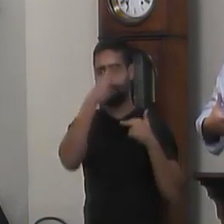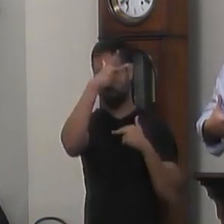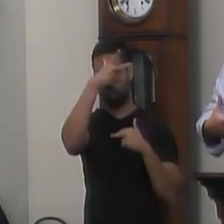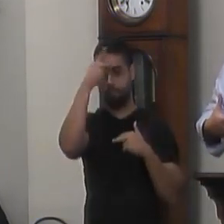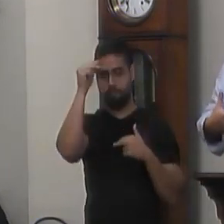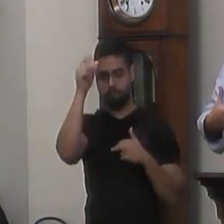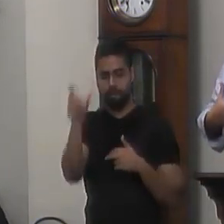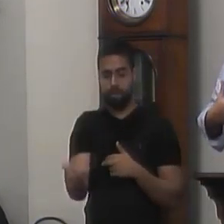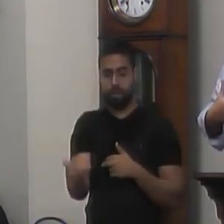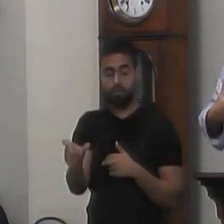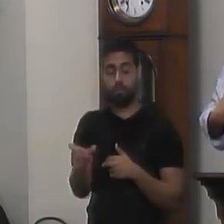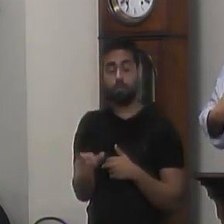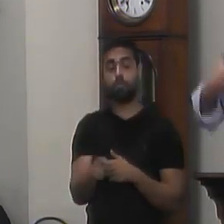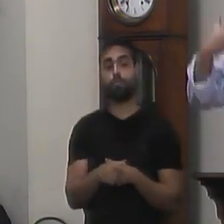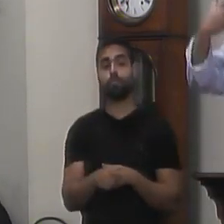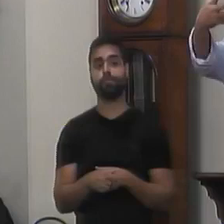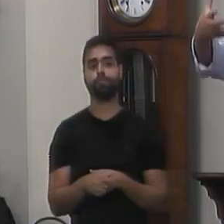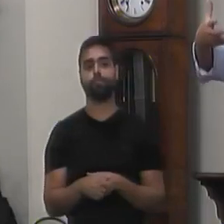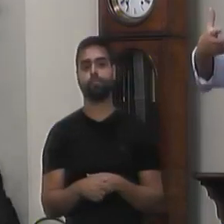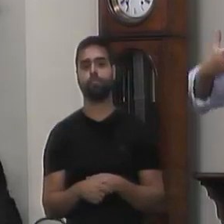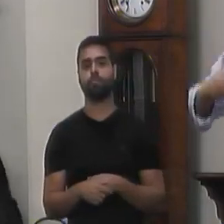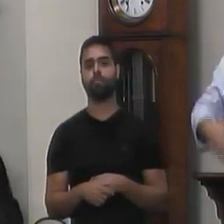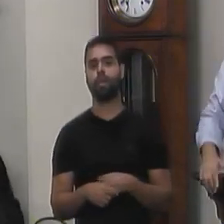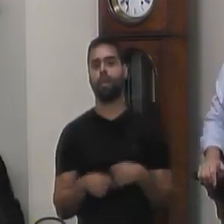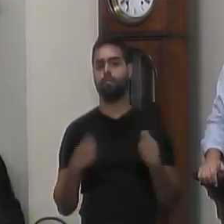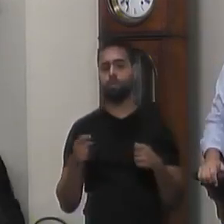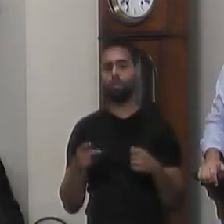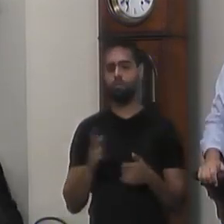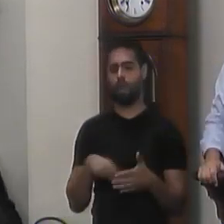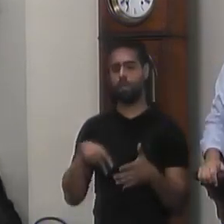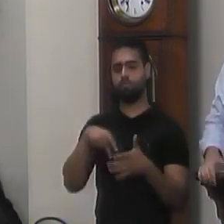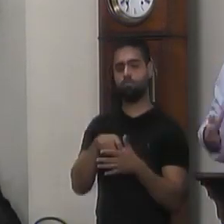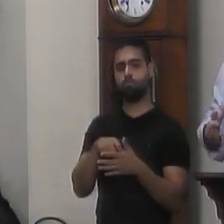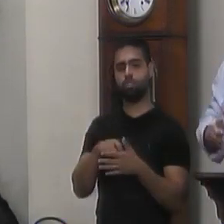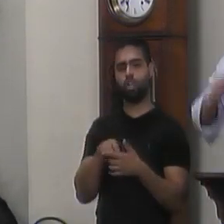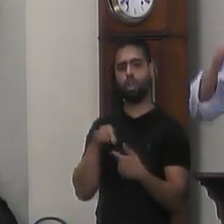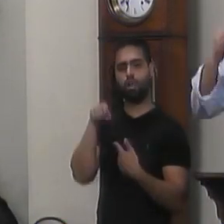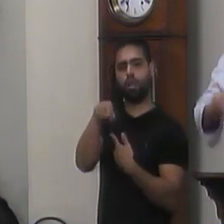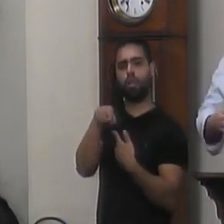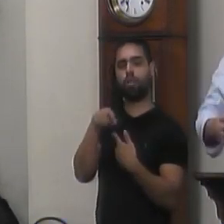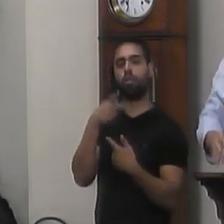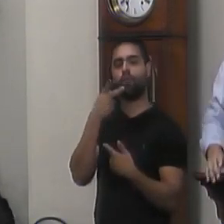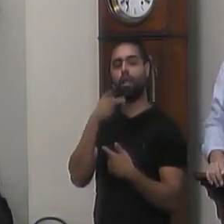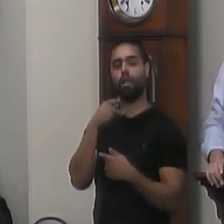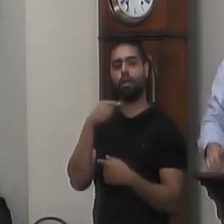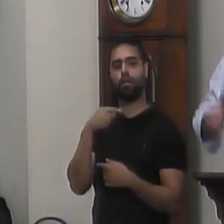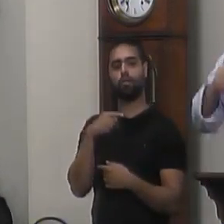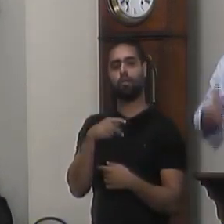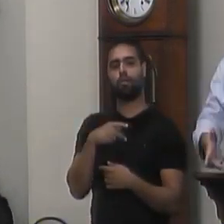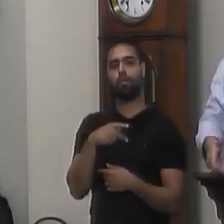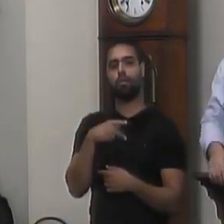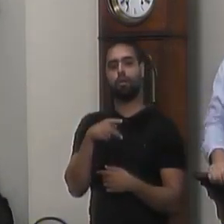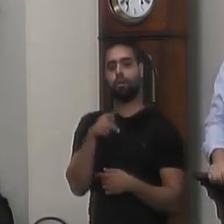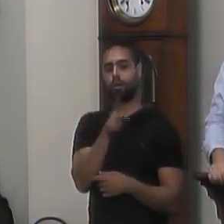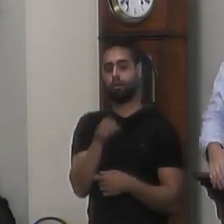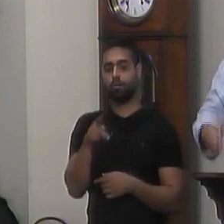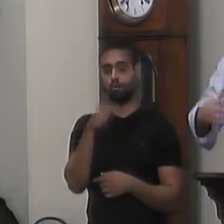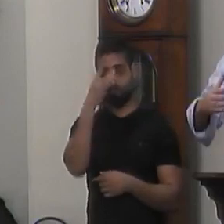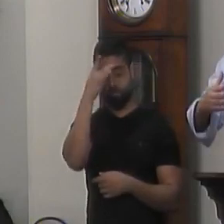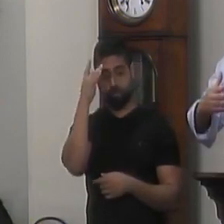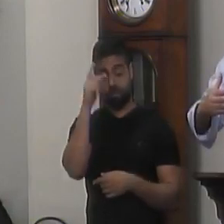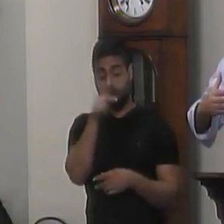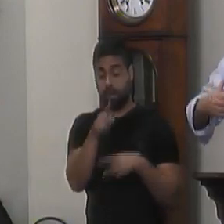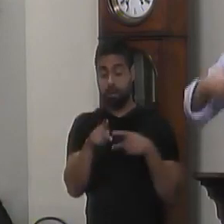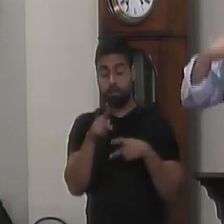ou seja, ele tem que, né, falar diretamente com a população. Isso eu acho muito importante em ano eleitoral,